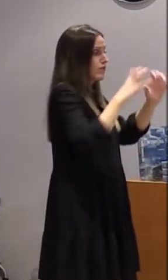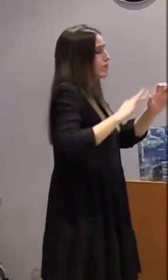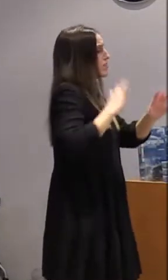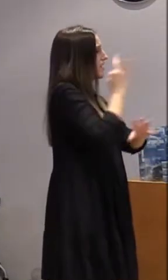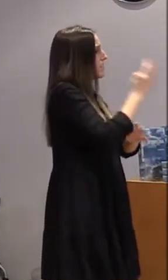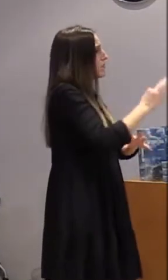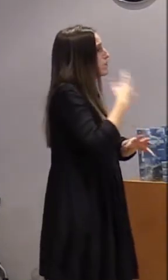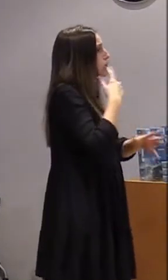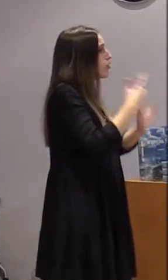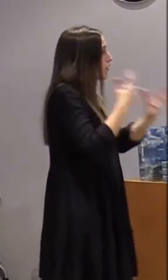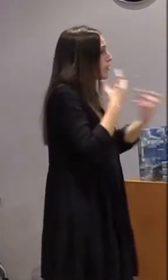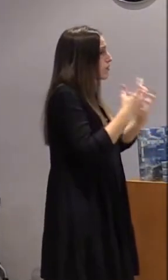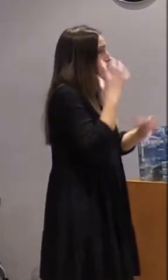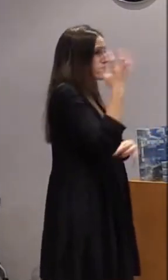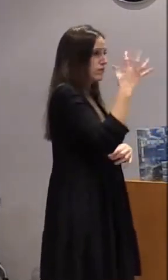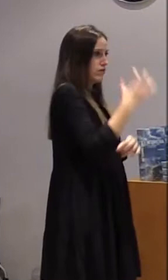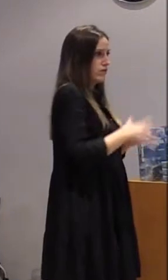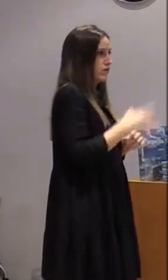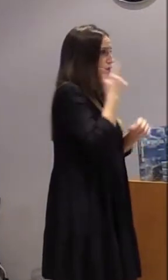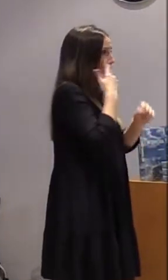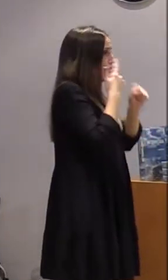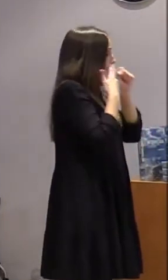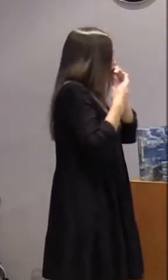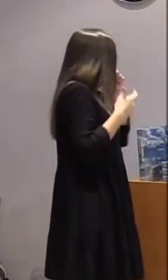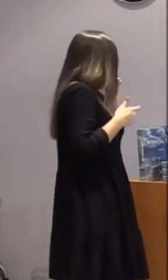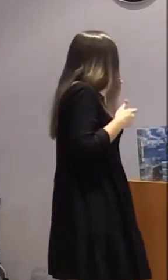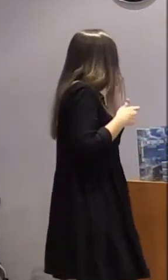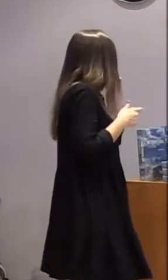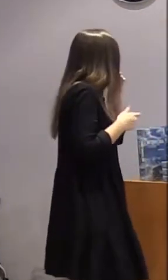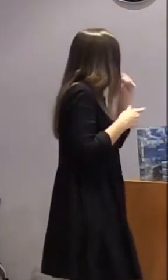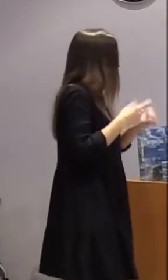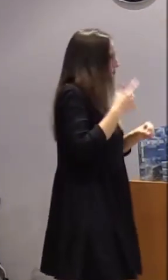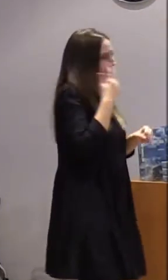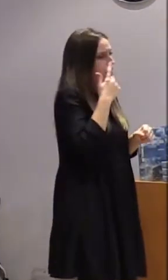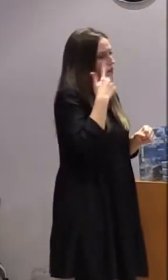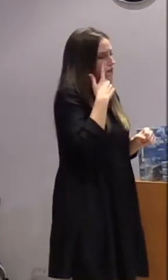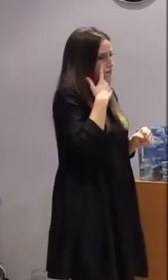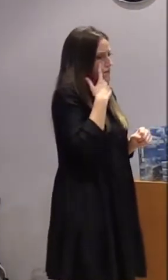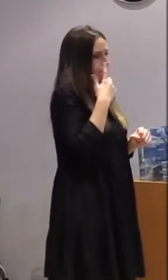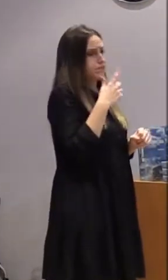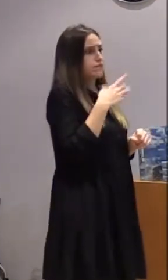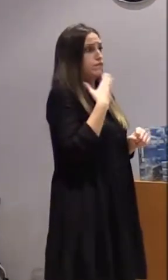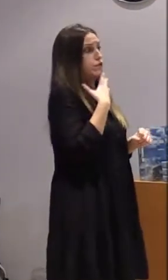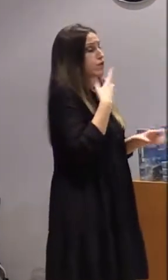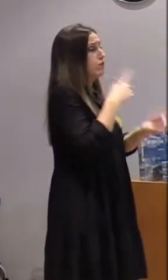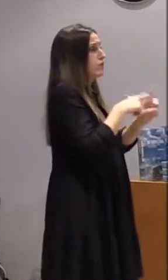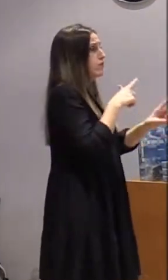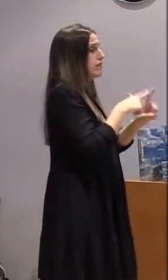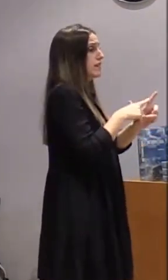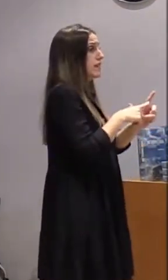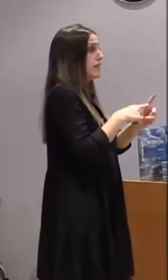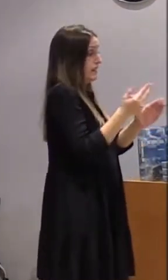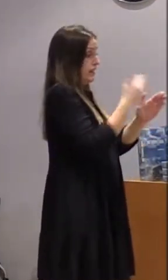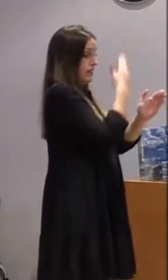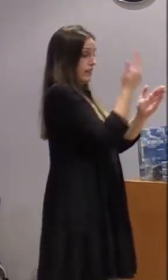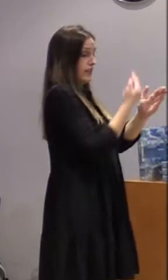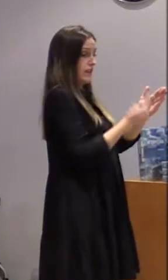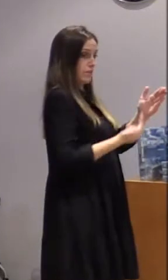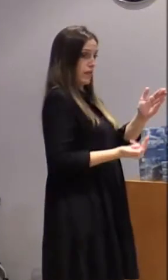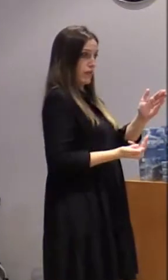meteorológicos. Fijaos en este caso cómo usa, con toda su intención, el pincel con un